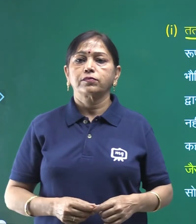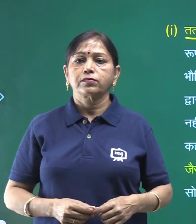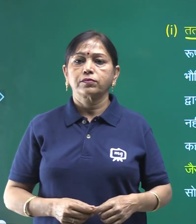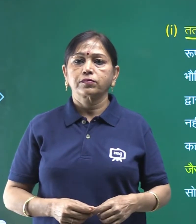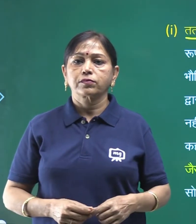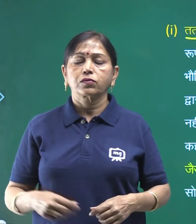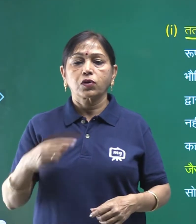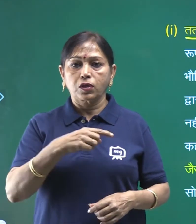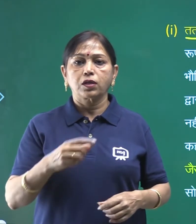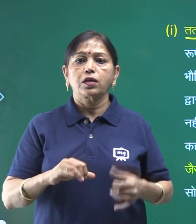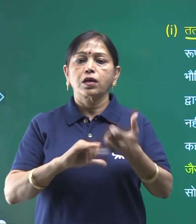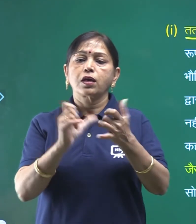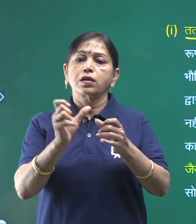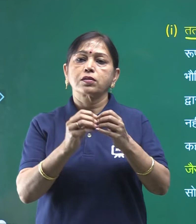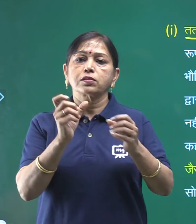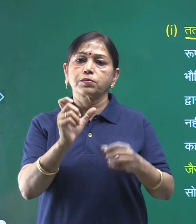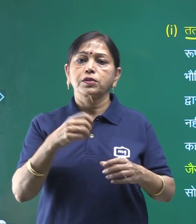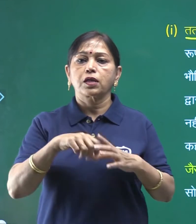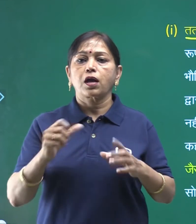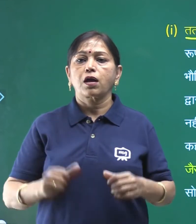ये पदार्थ का